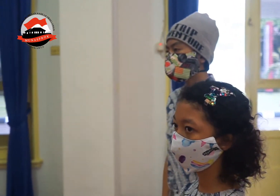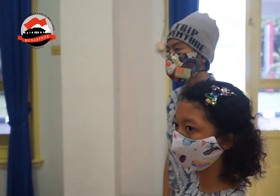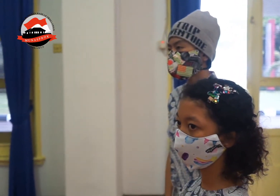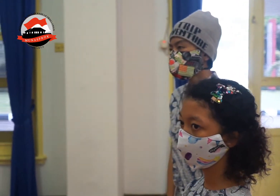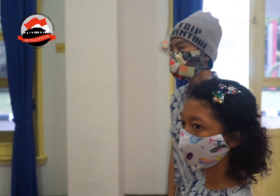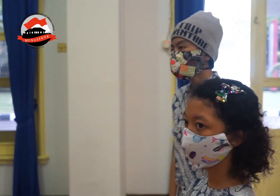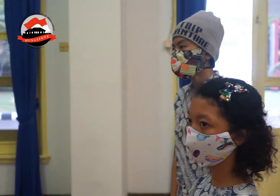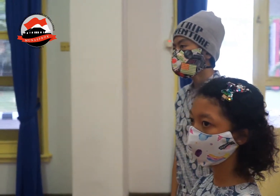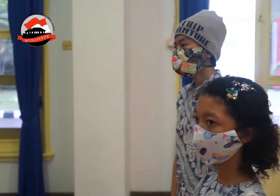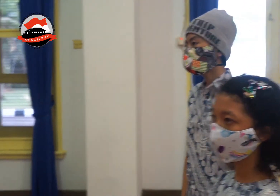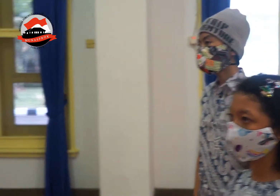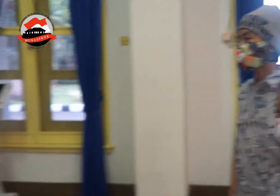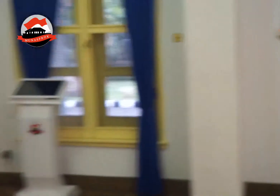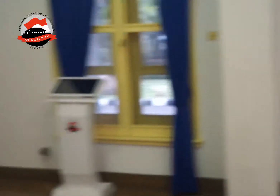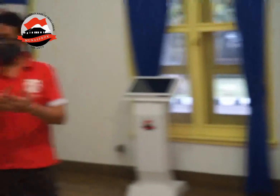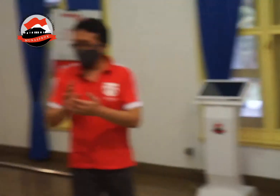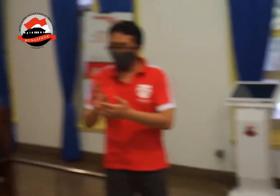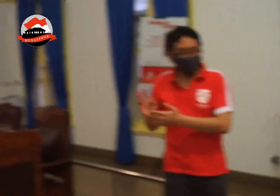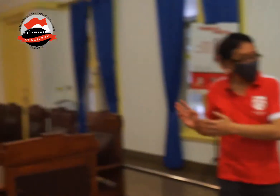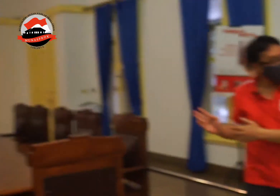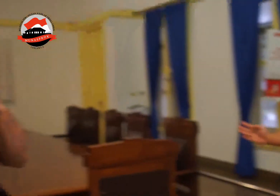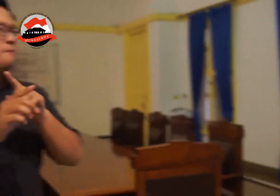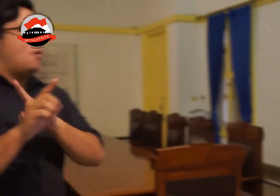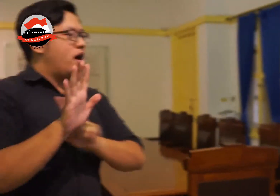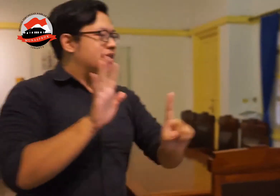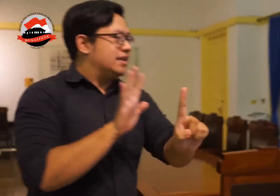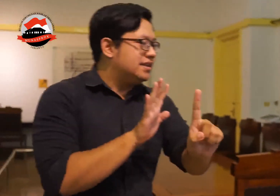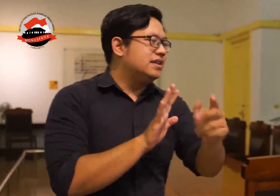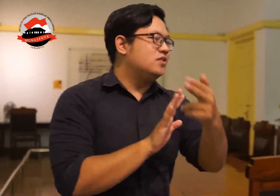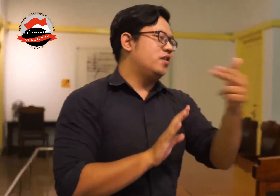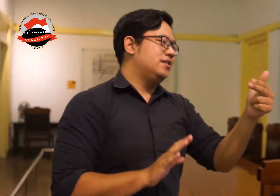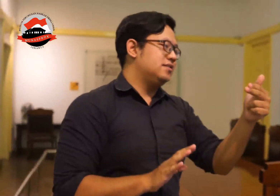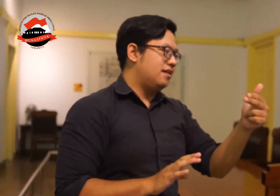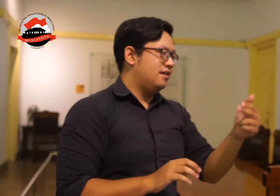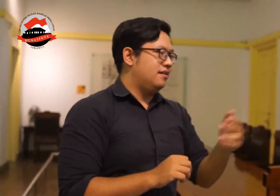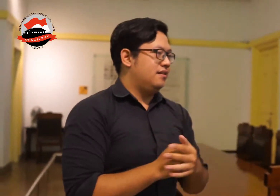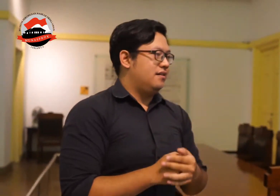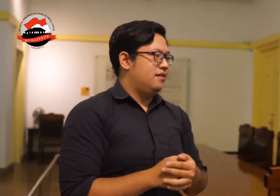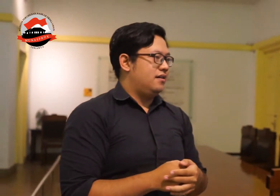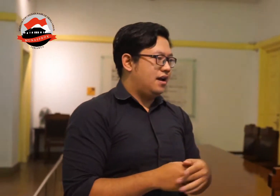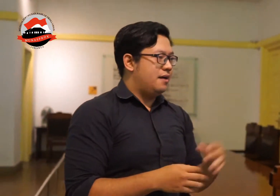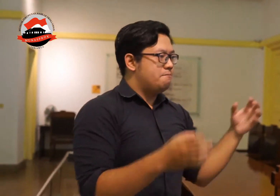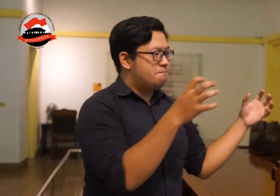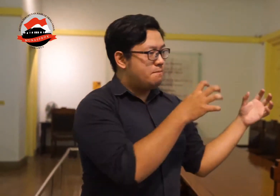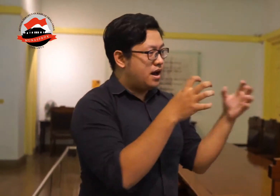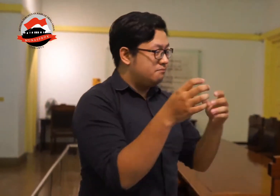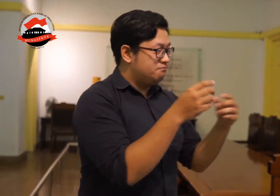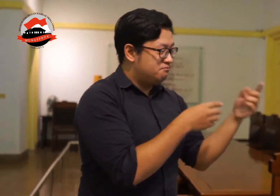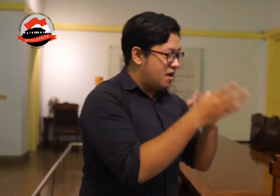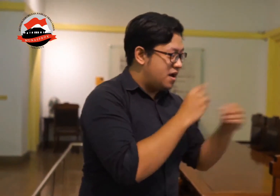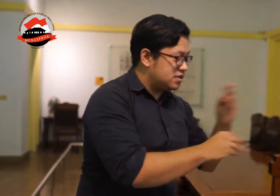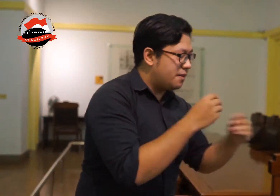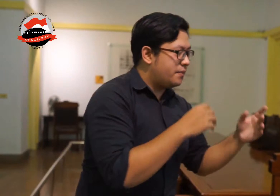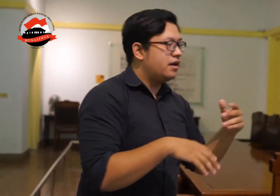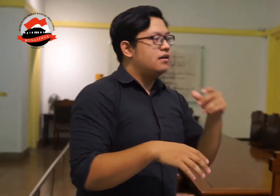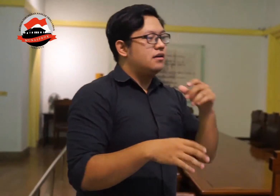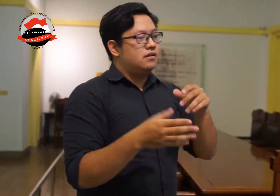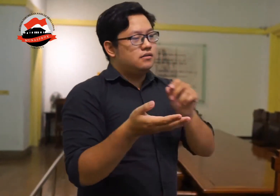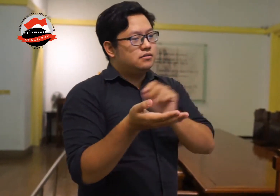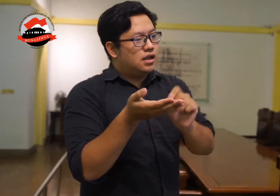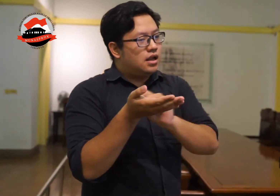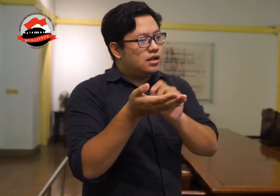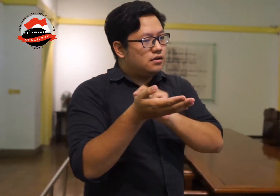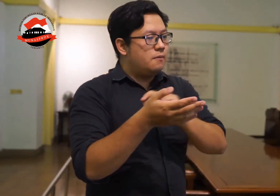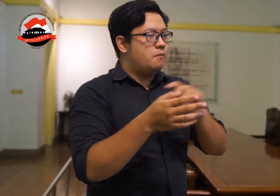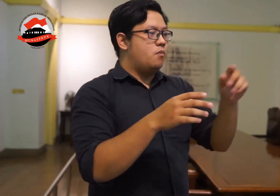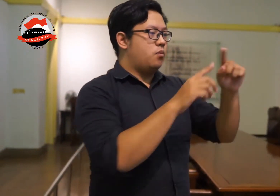bangsa Indonesia. Satu pembahasan lainnya adalah siapa yang harus menandatangani naskah